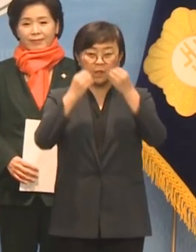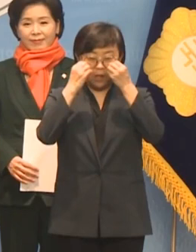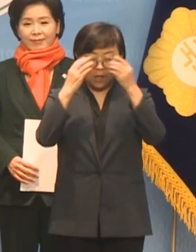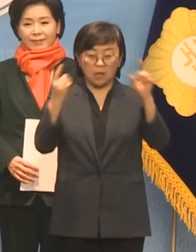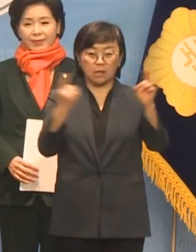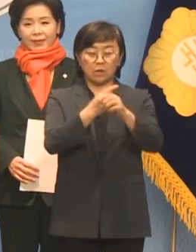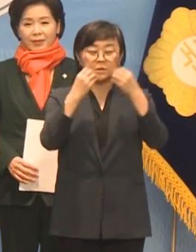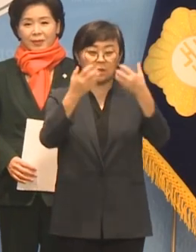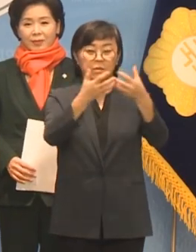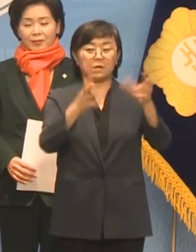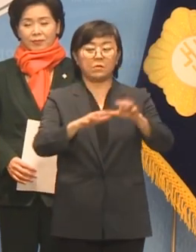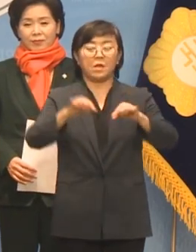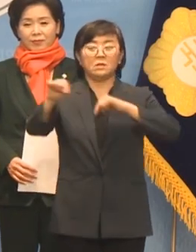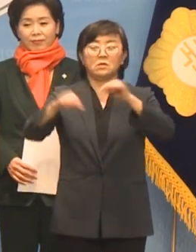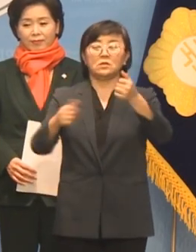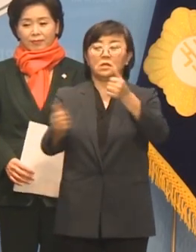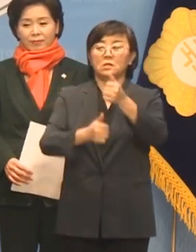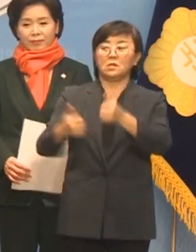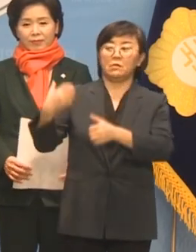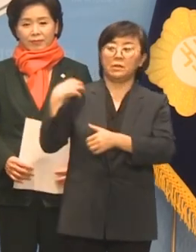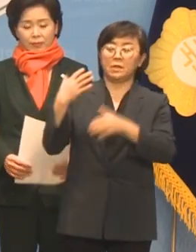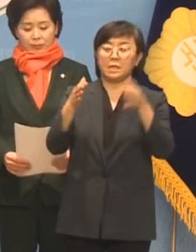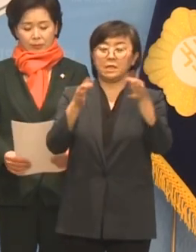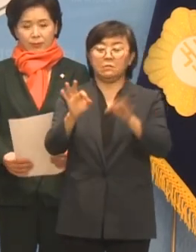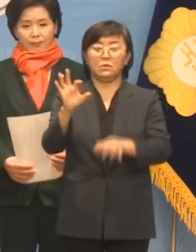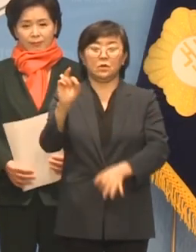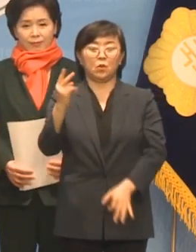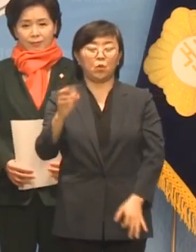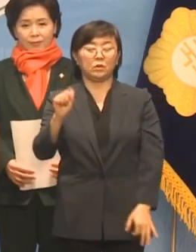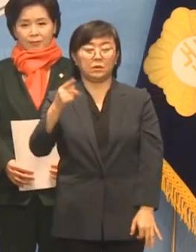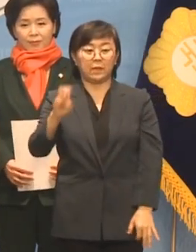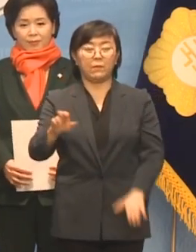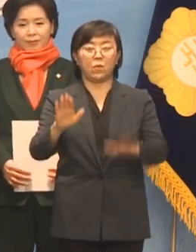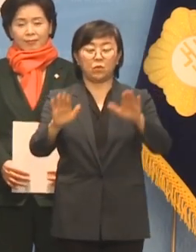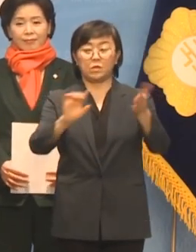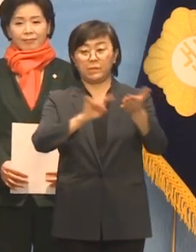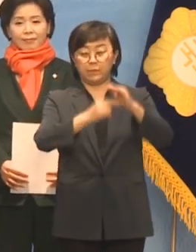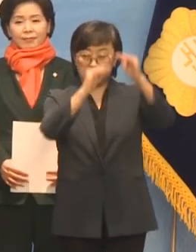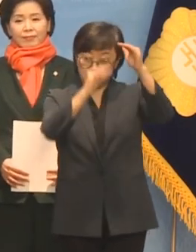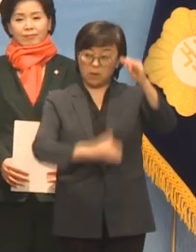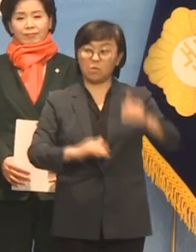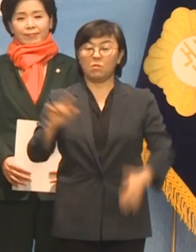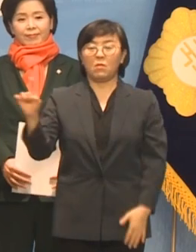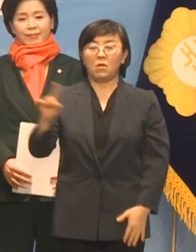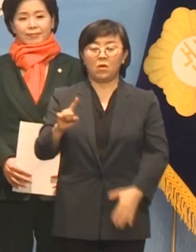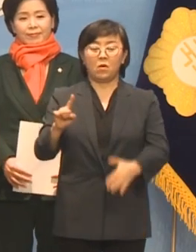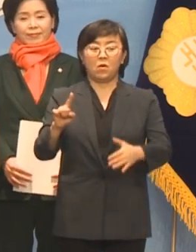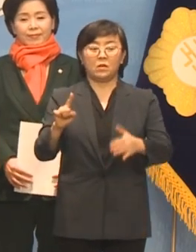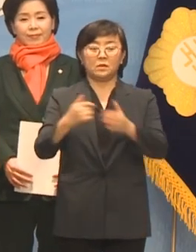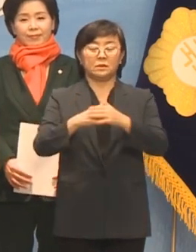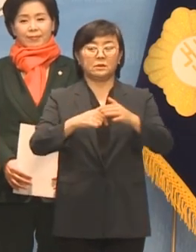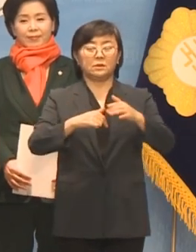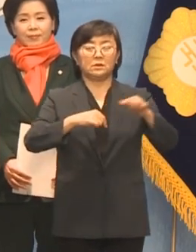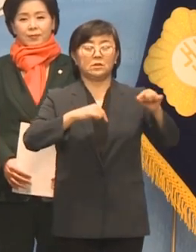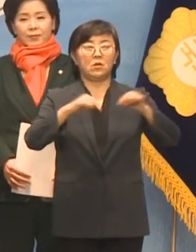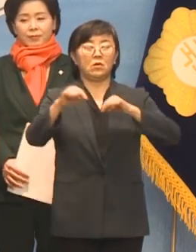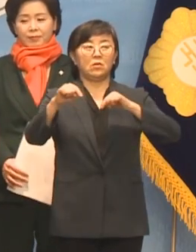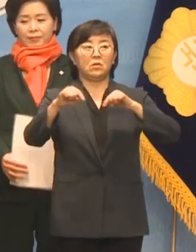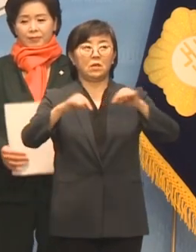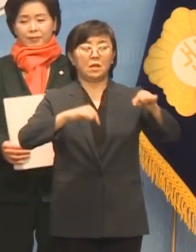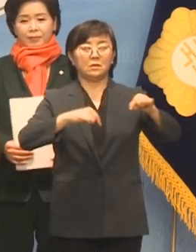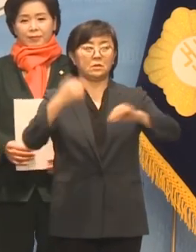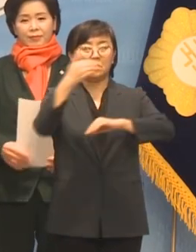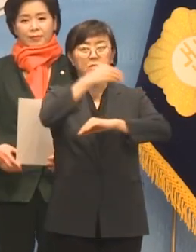개혁신당의 정책위 의장을 맡고 있는 김용남입니다. 오늘 발표할 내용은 개혁신당의 정강정책